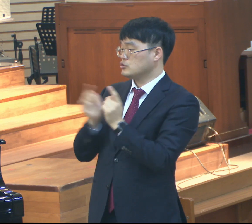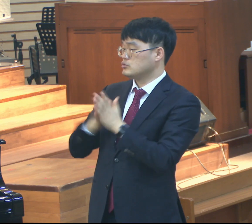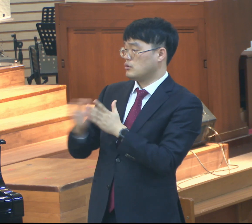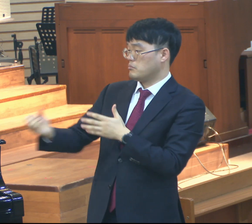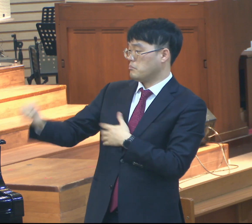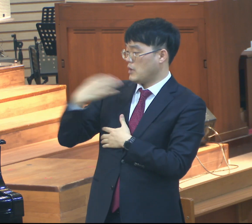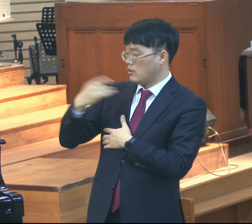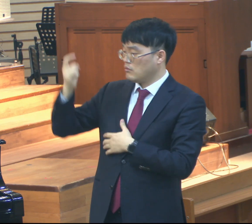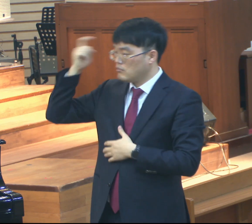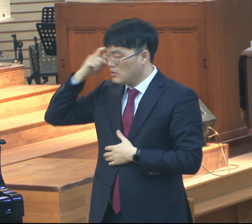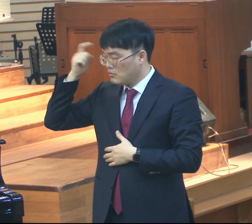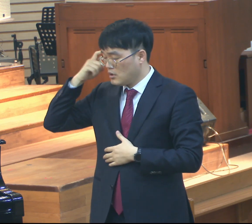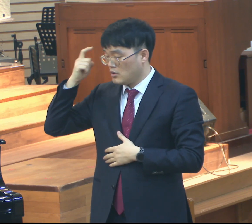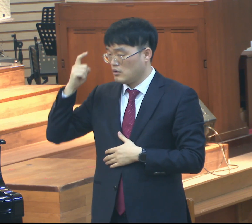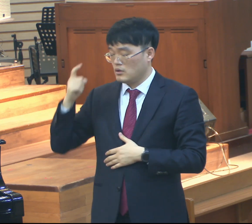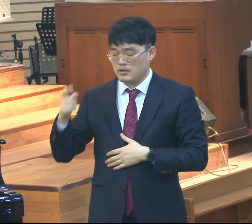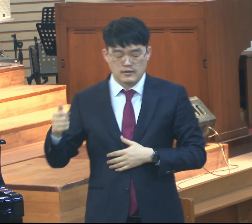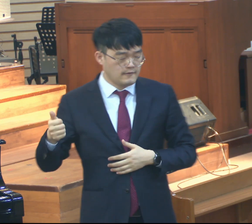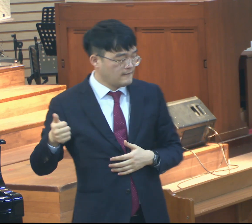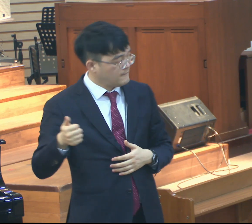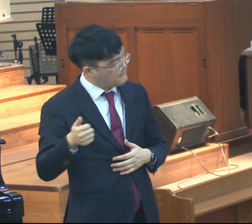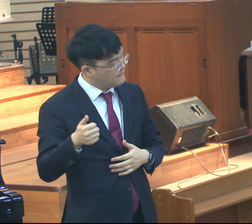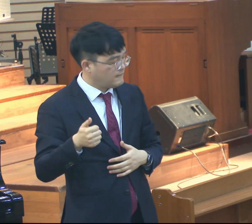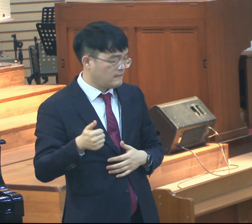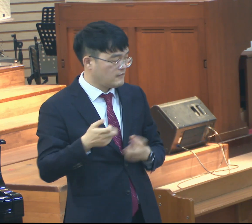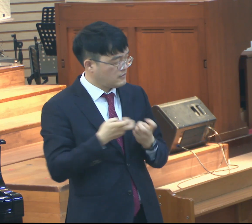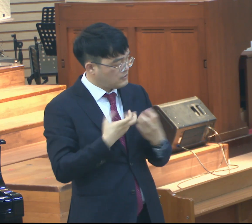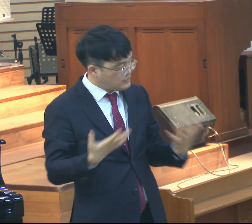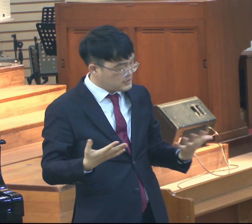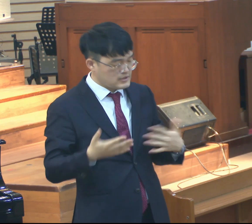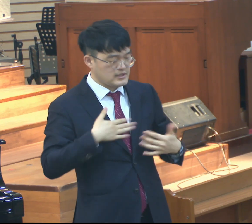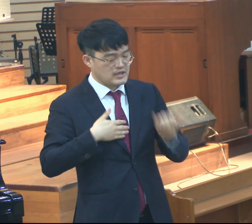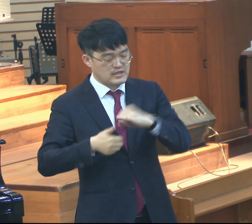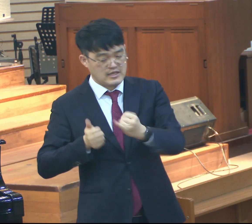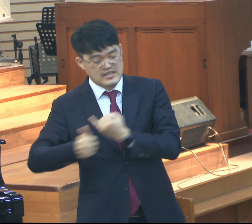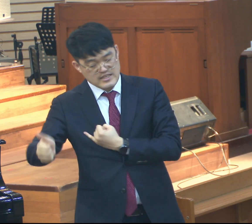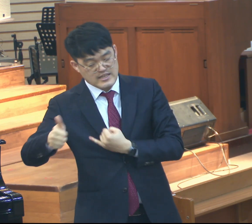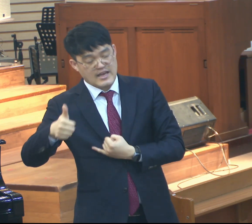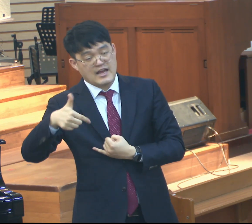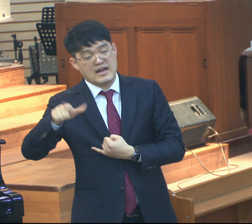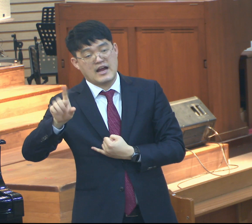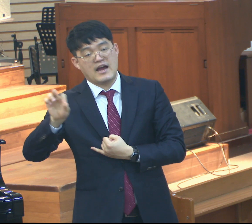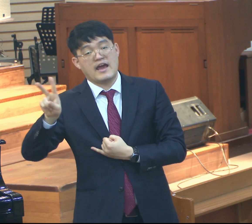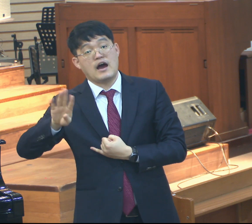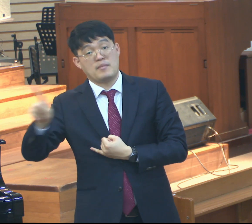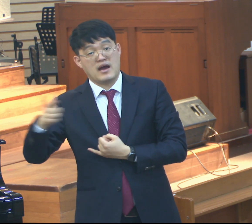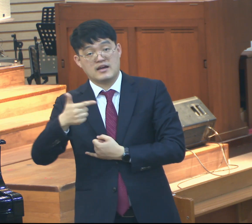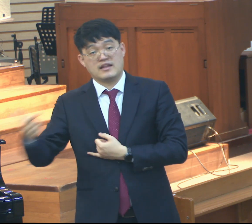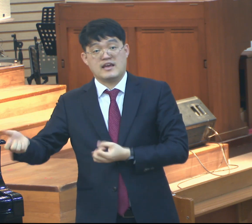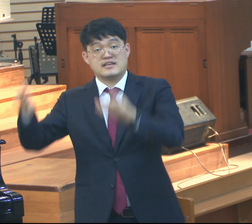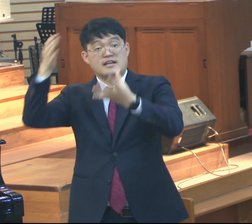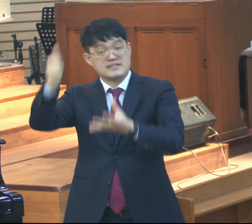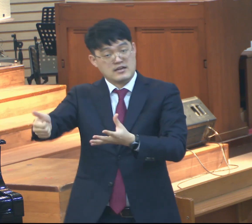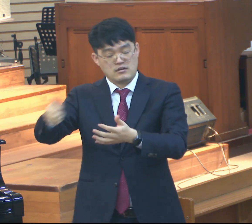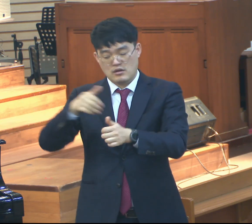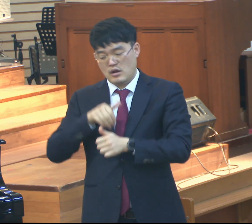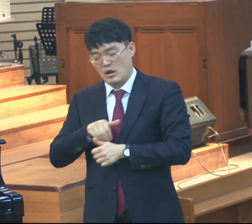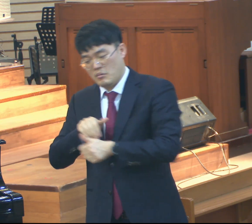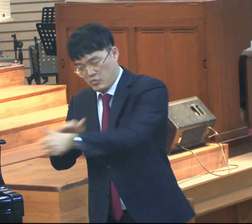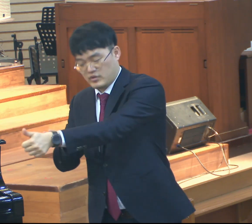없이 예수님을 대제사장 가야바에게로 보내게 되었습니다. 그가 부당하던 신문에